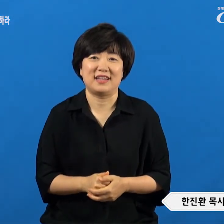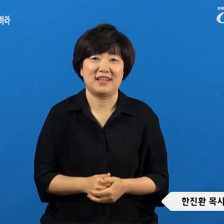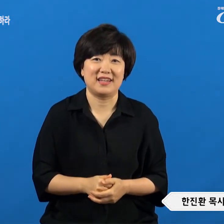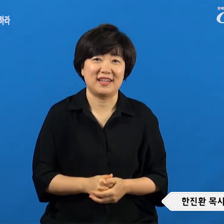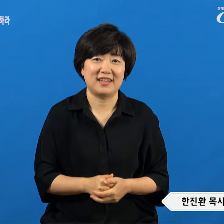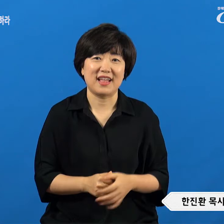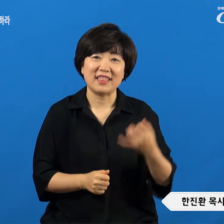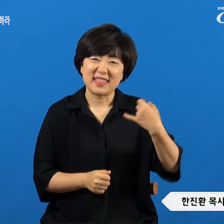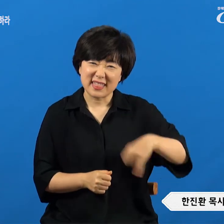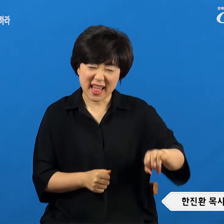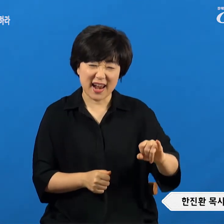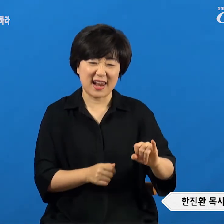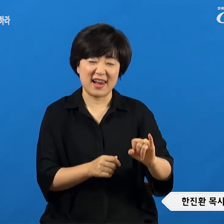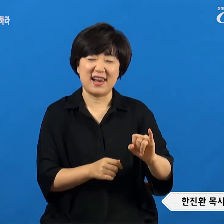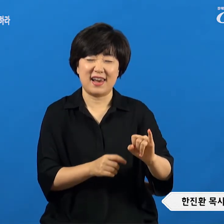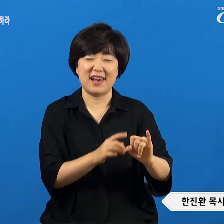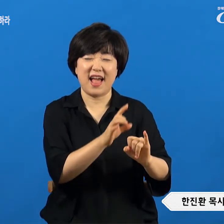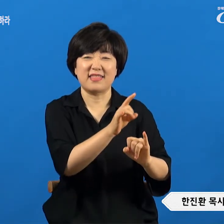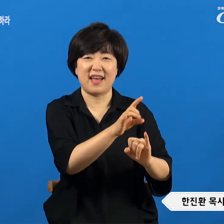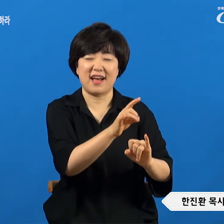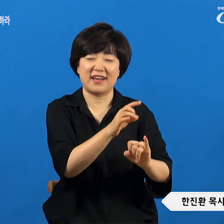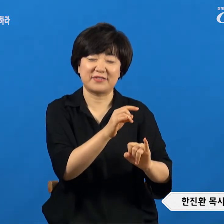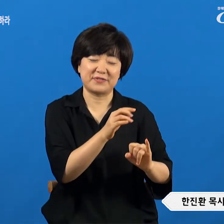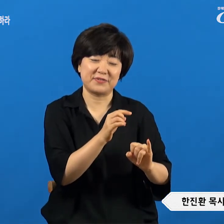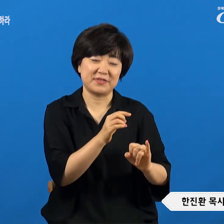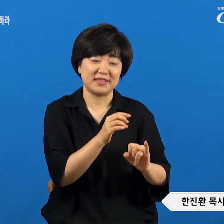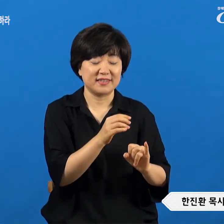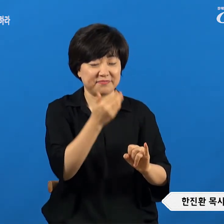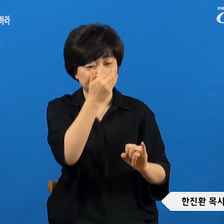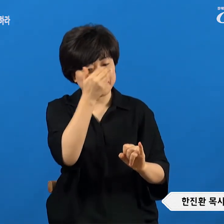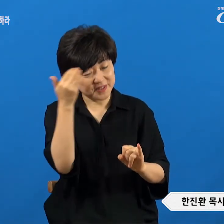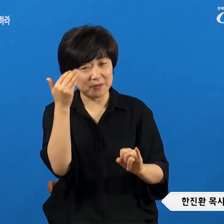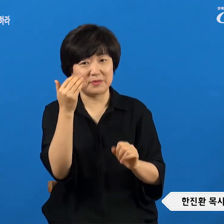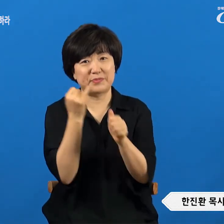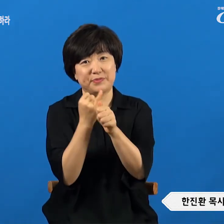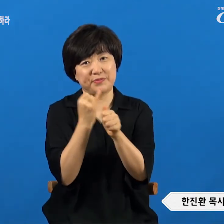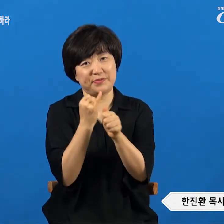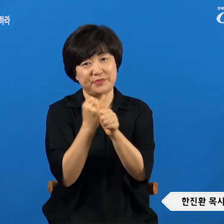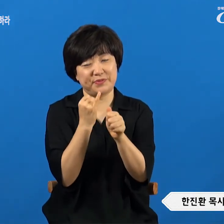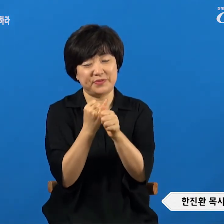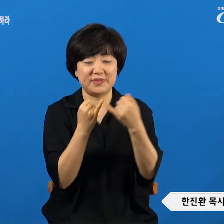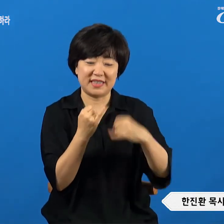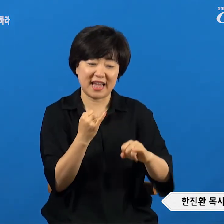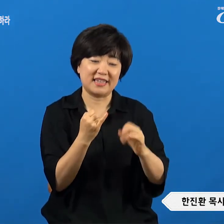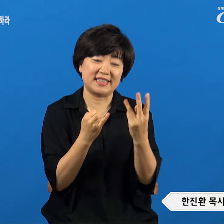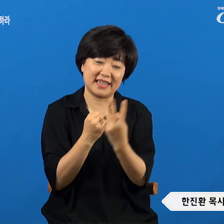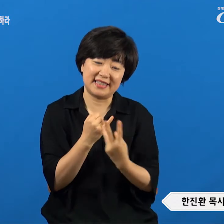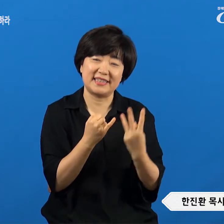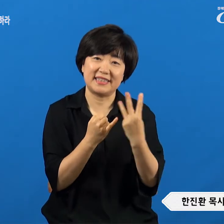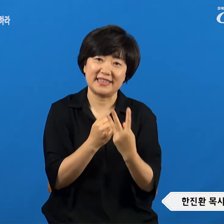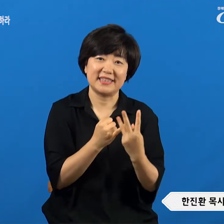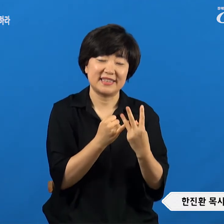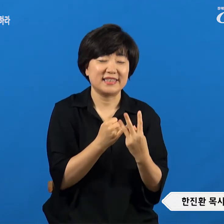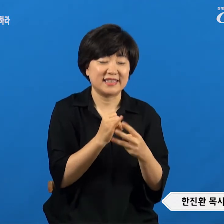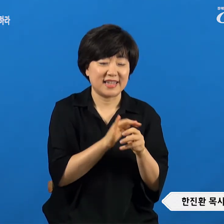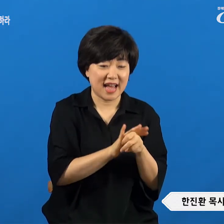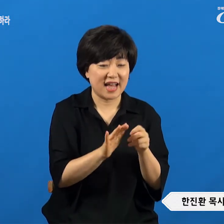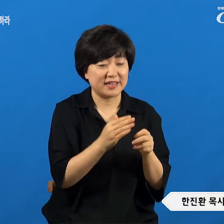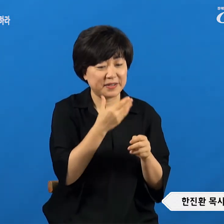딸 하나를 데리고 단란하게 살던 젊은 부부가 있었습니다. 그런데 그 가정에 큰 시련이